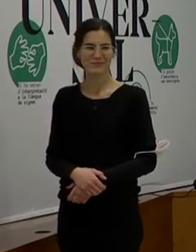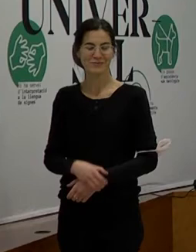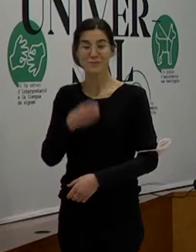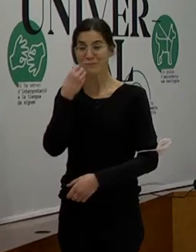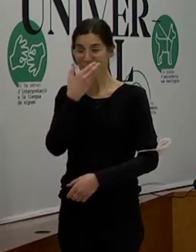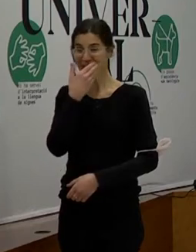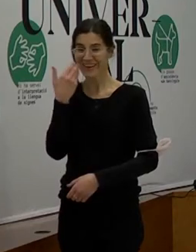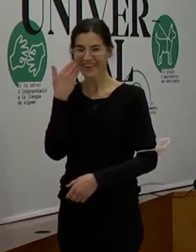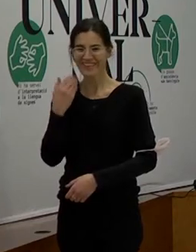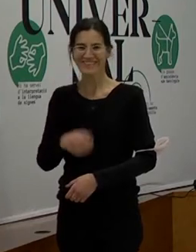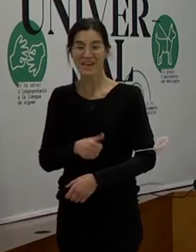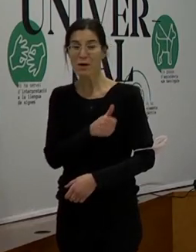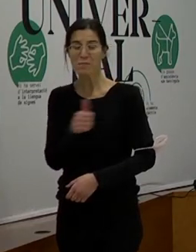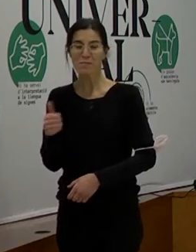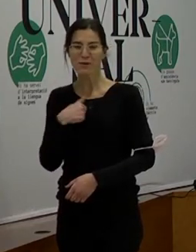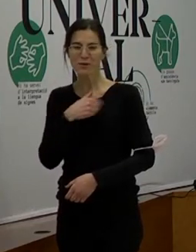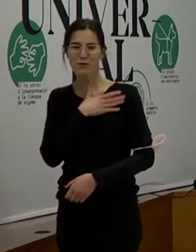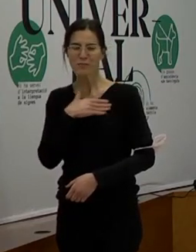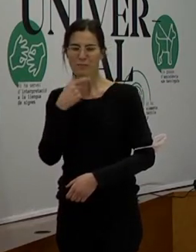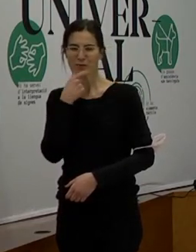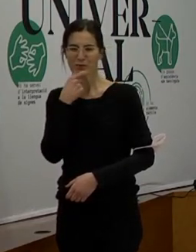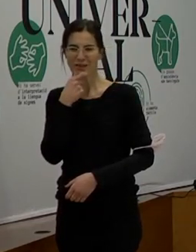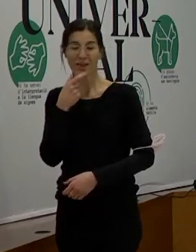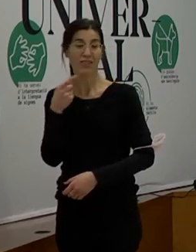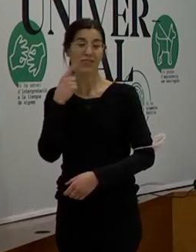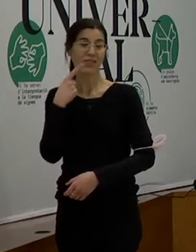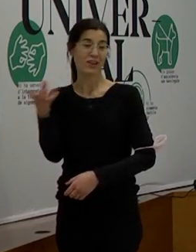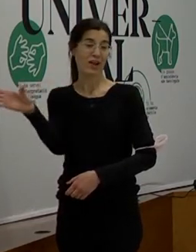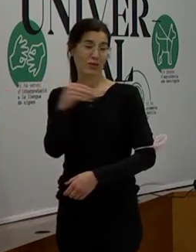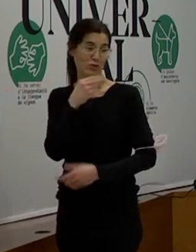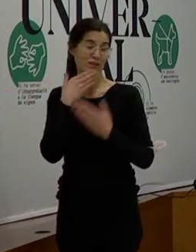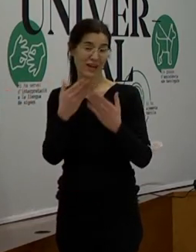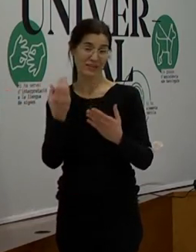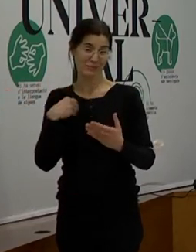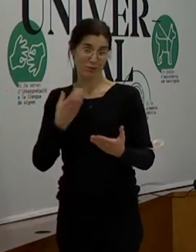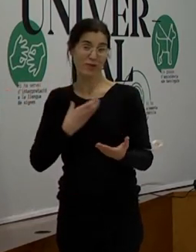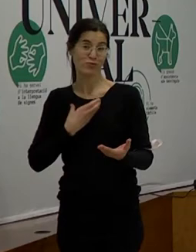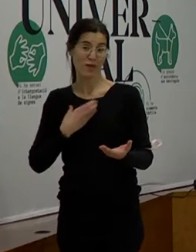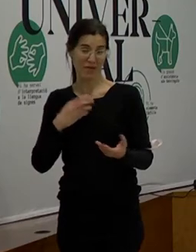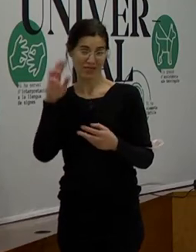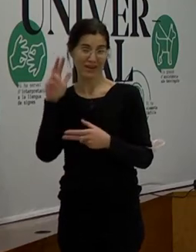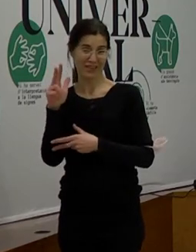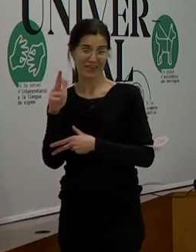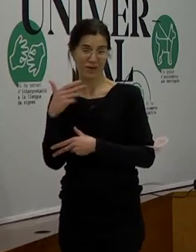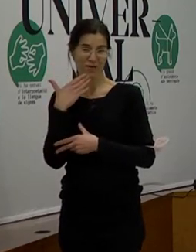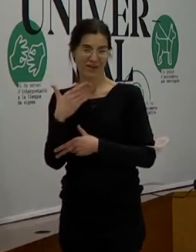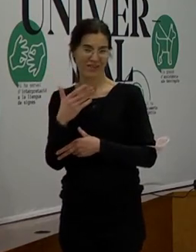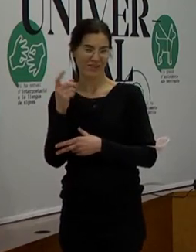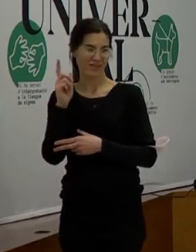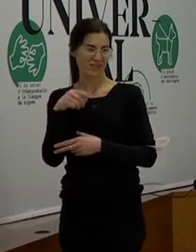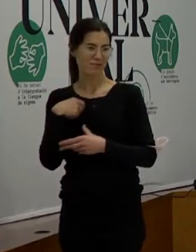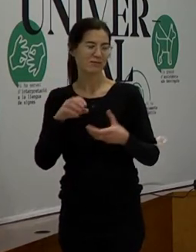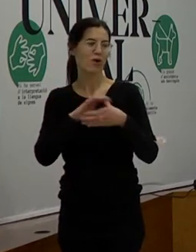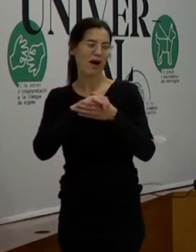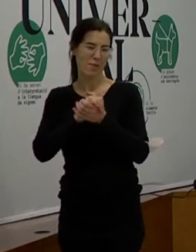Bona tarda. En primer lloc, m'agradaria primer donar-vos les gràcies a l'Ajuntament de Cardedeu, Noelia, a tu, als amics d'en Biel, a